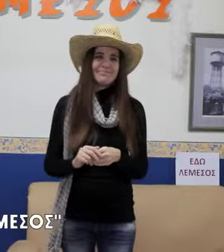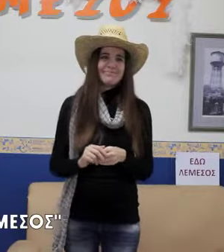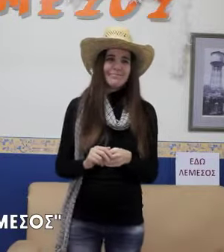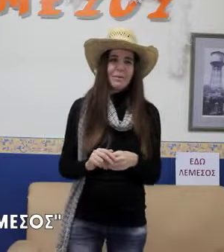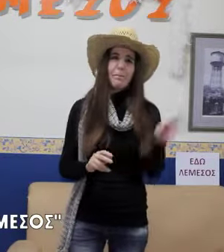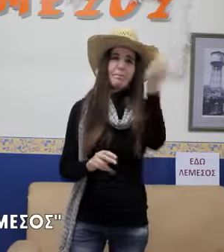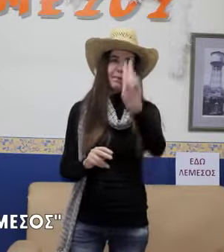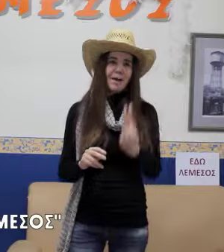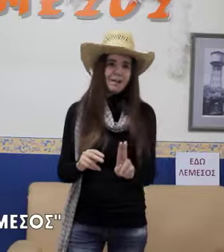Παρασκευή 21